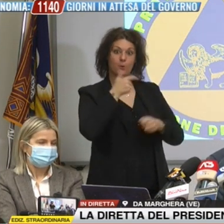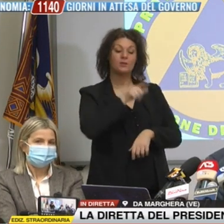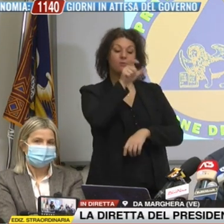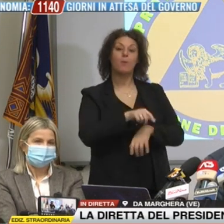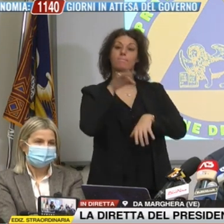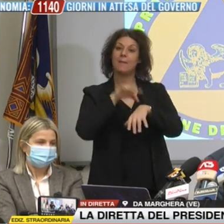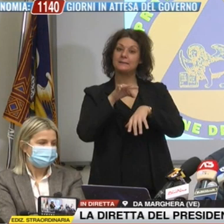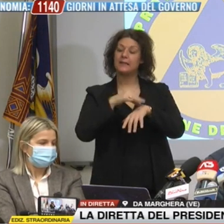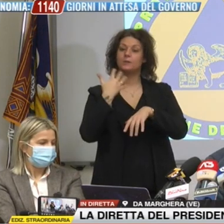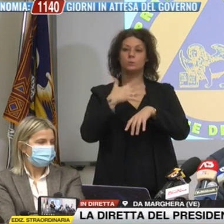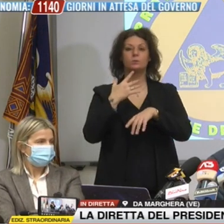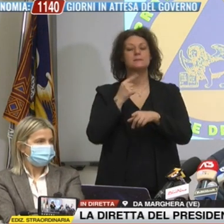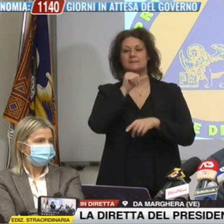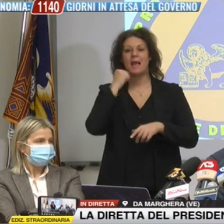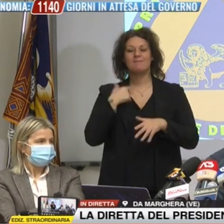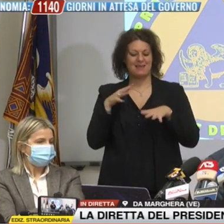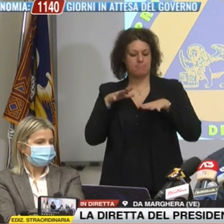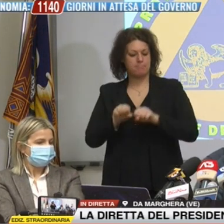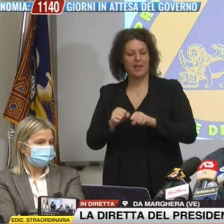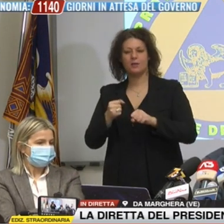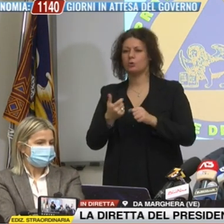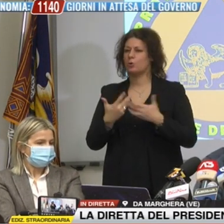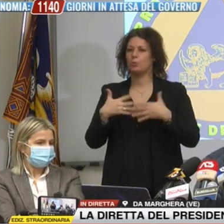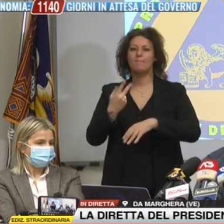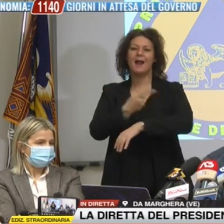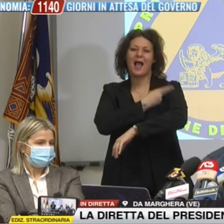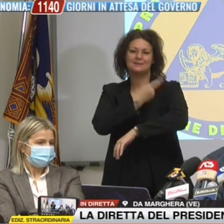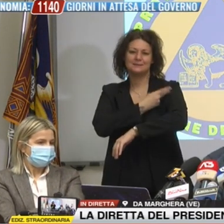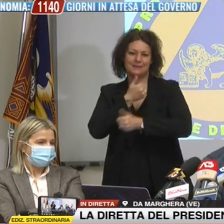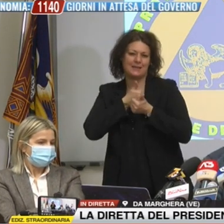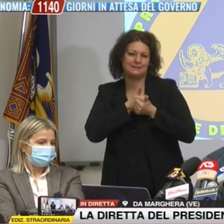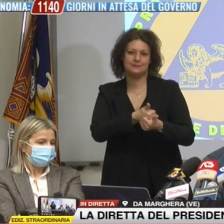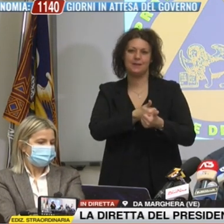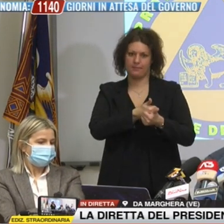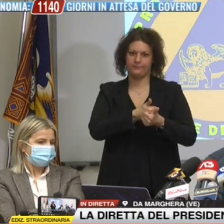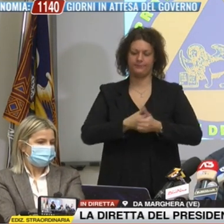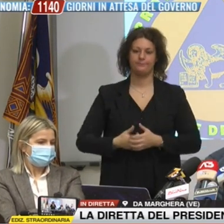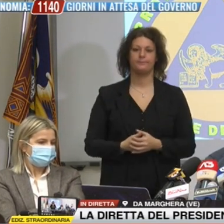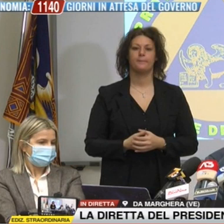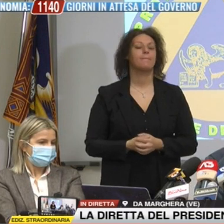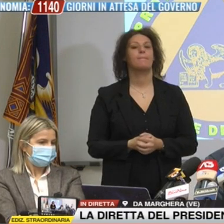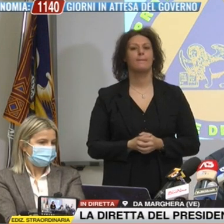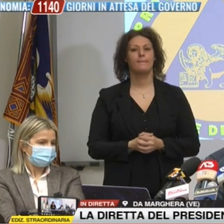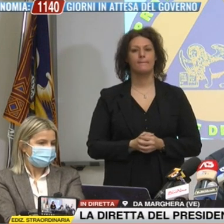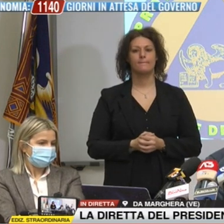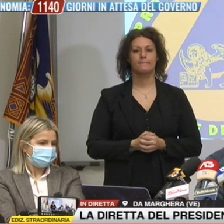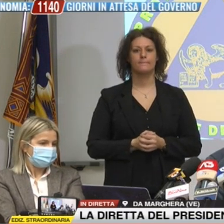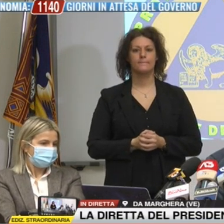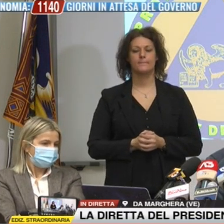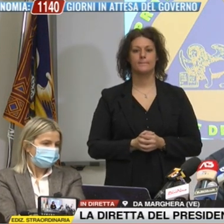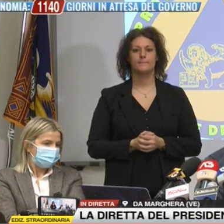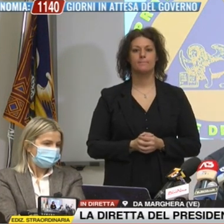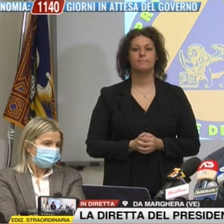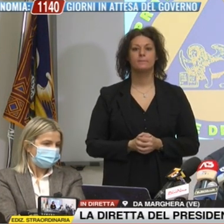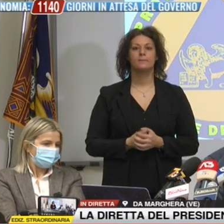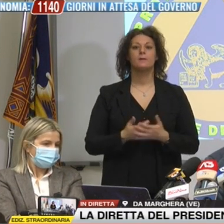complessi che richiedono un grande impegno assistenziale. Ma soprattutto quello che ormai ci è chiaro è che ci sono